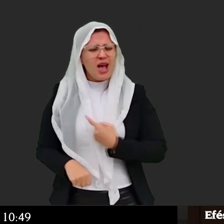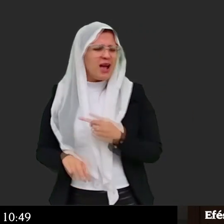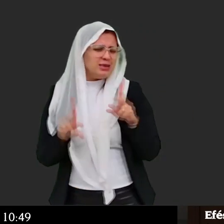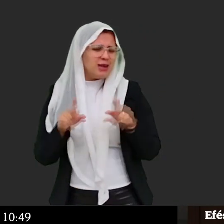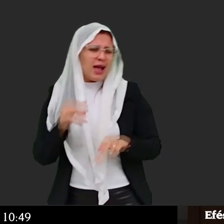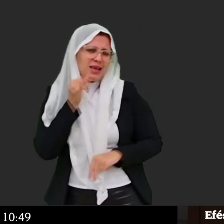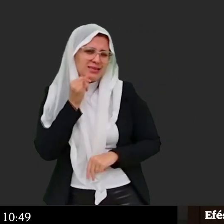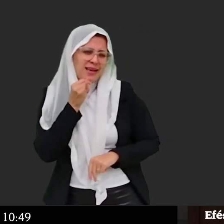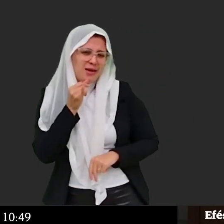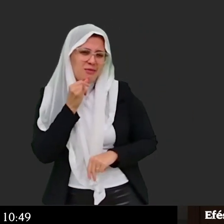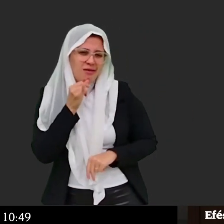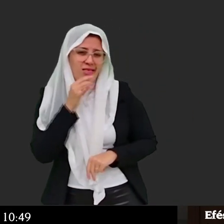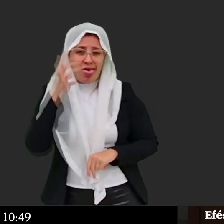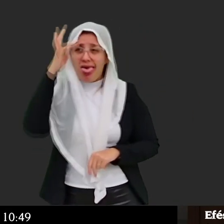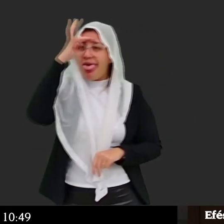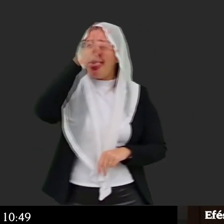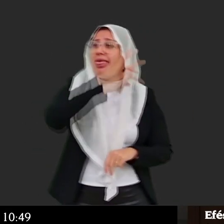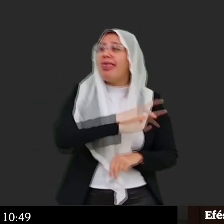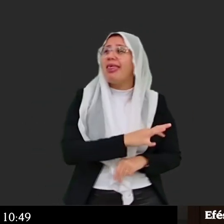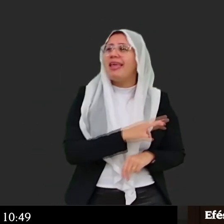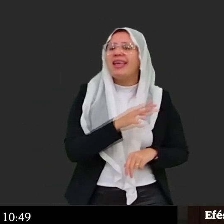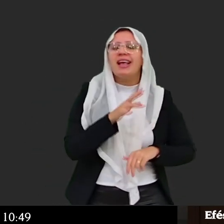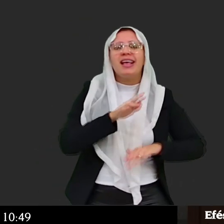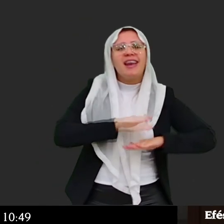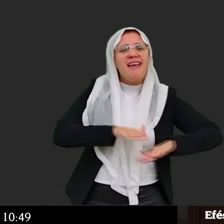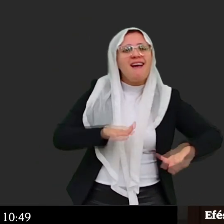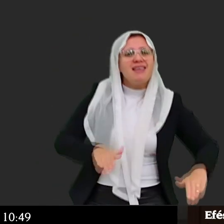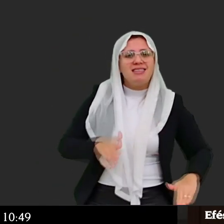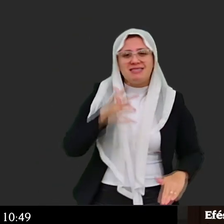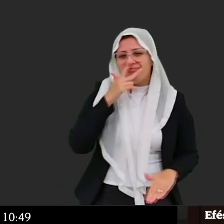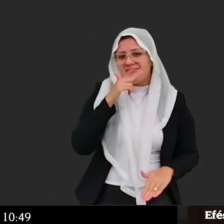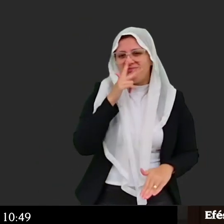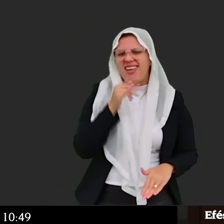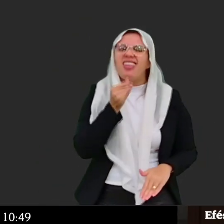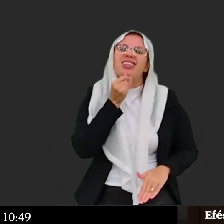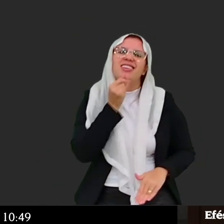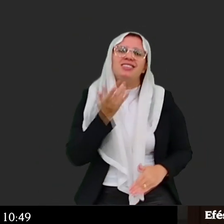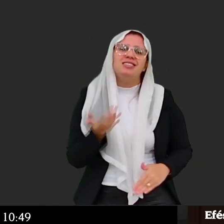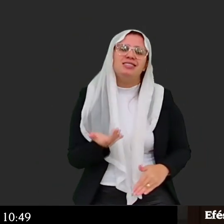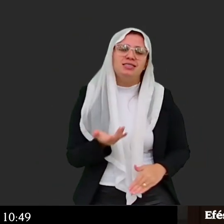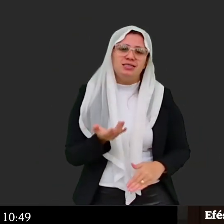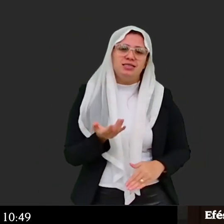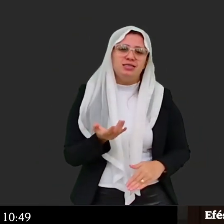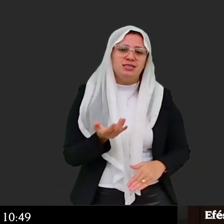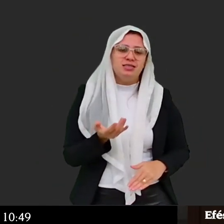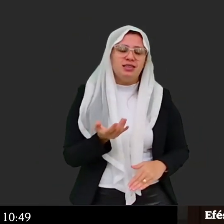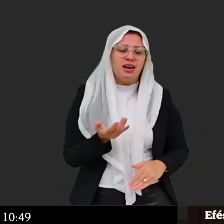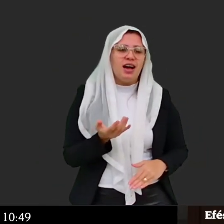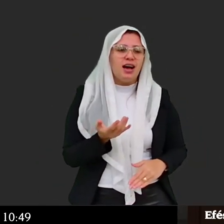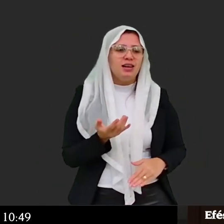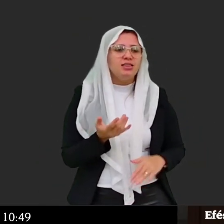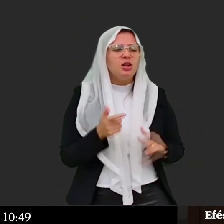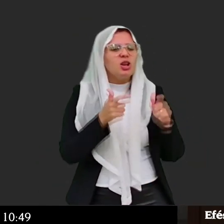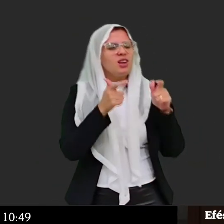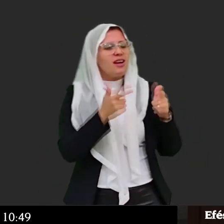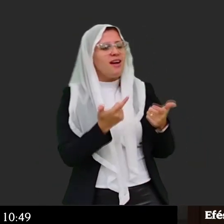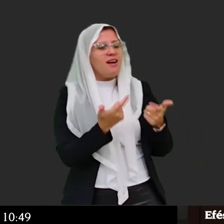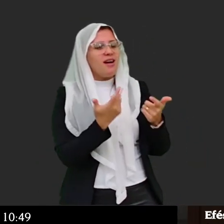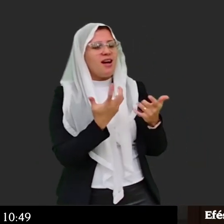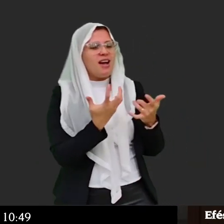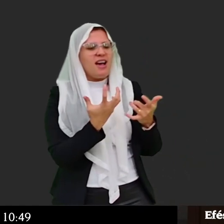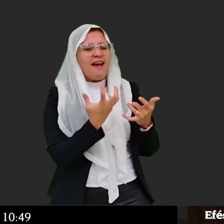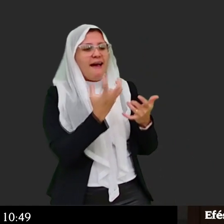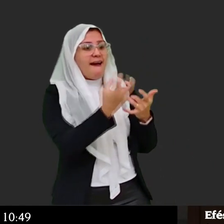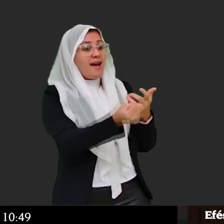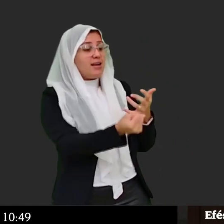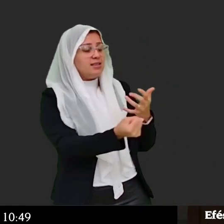meninos inconstantes, levados em toda a roda e por todo o vento